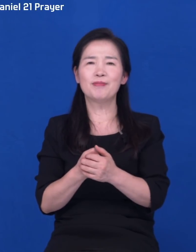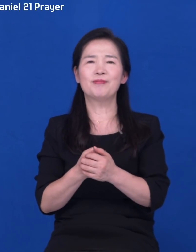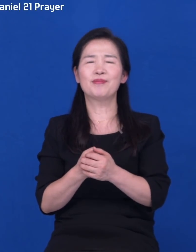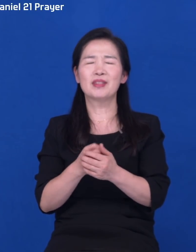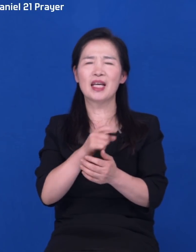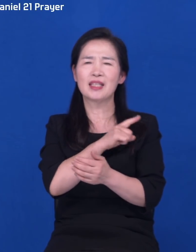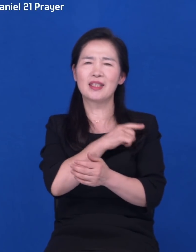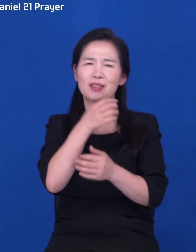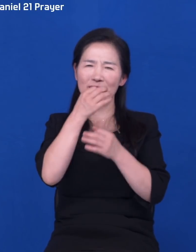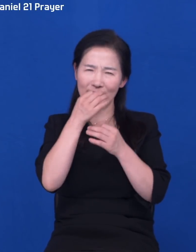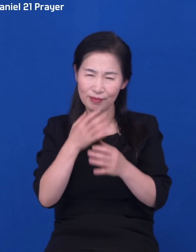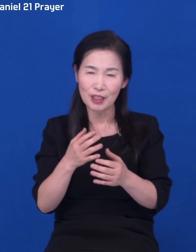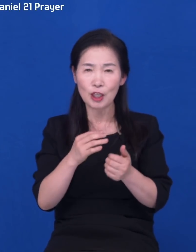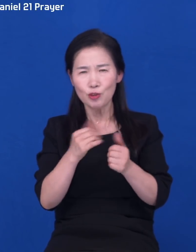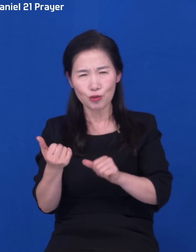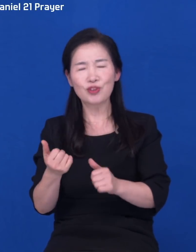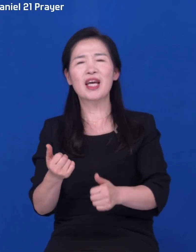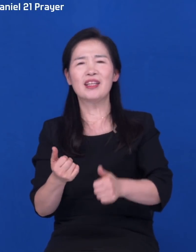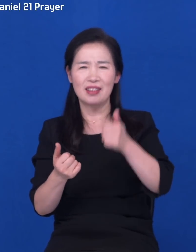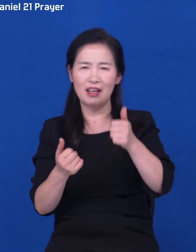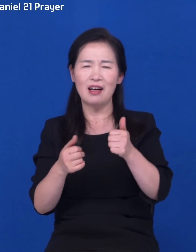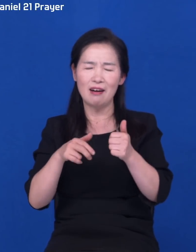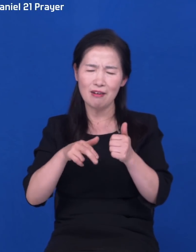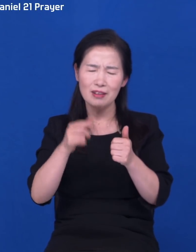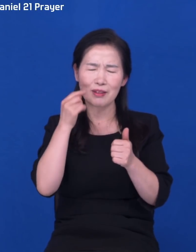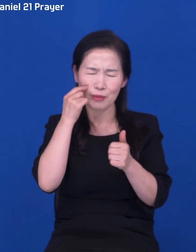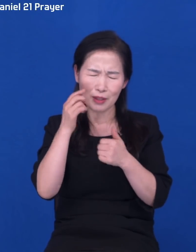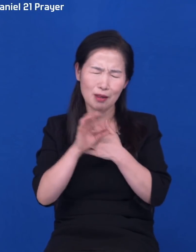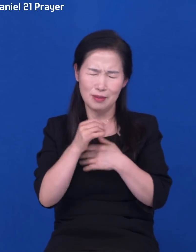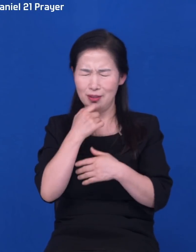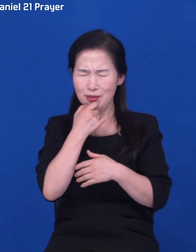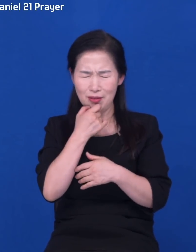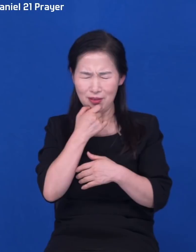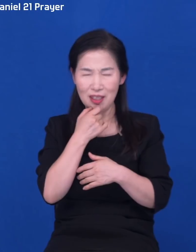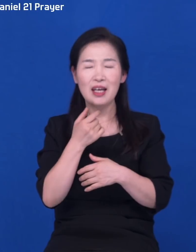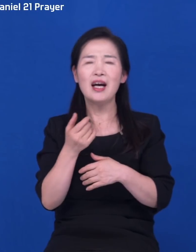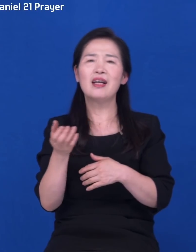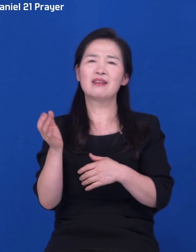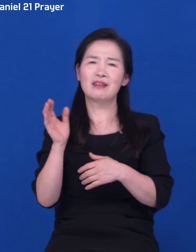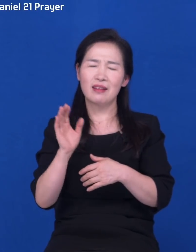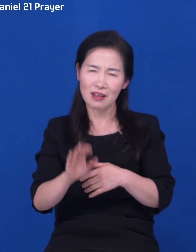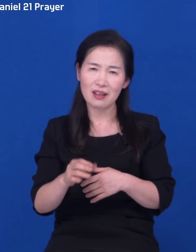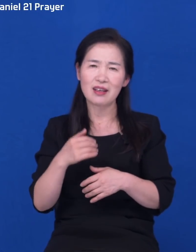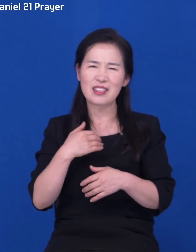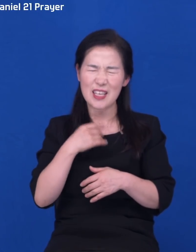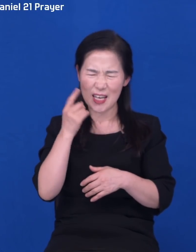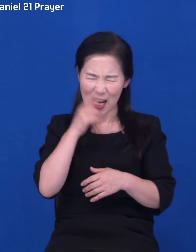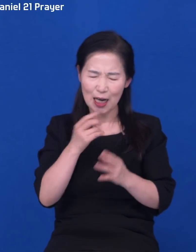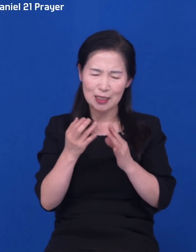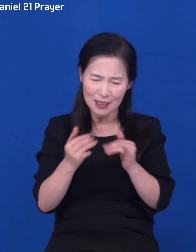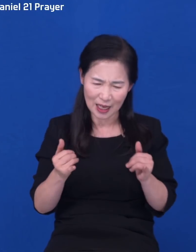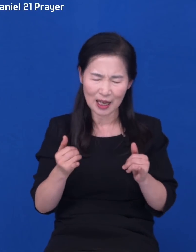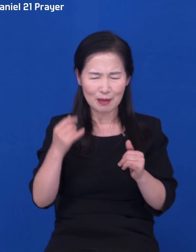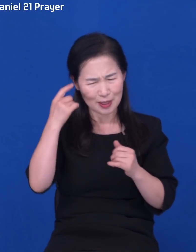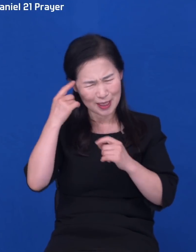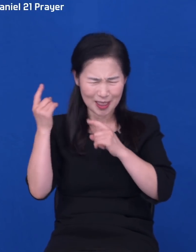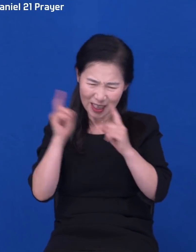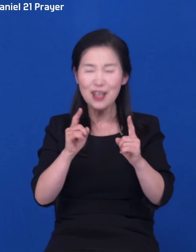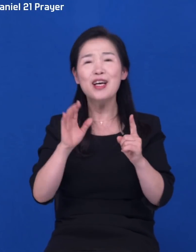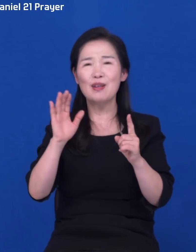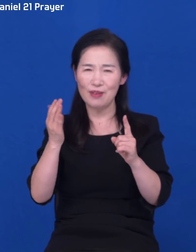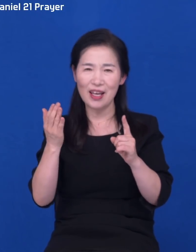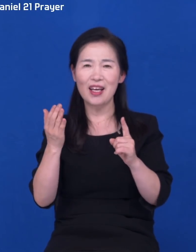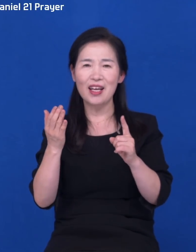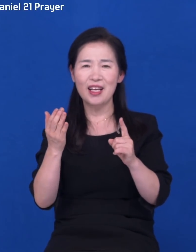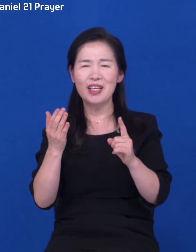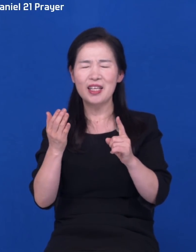말하면은요, 차라리 죽는 게 낫지 못 걷는 거 싫어요, 주님. 그런데 저같이 약한 사람한테 정신도 차려야 되니까 제가 가장 싫어하는 걸 지금